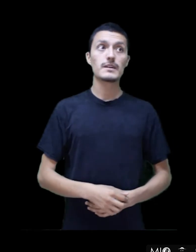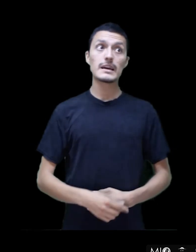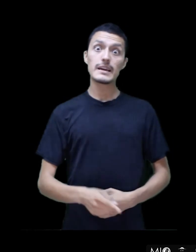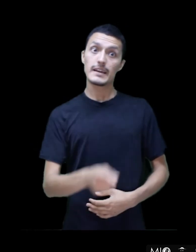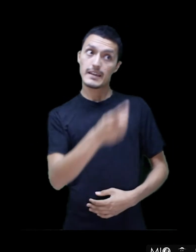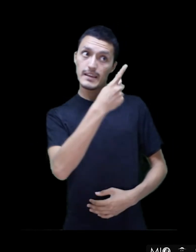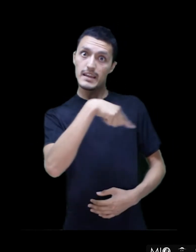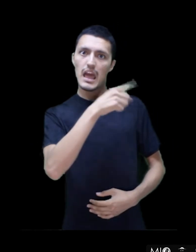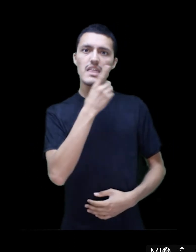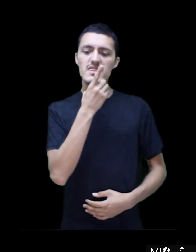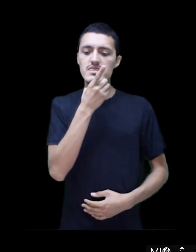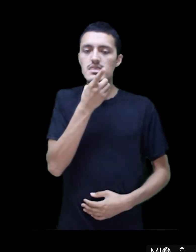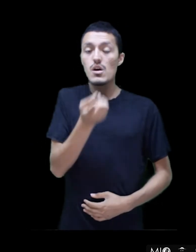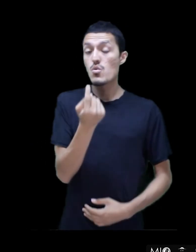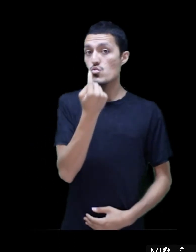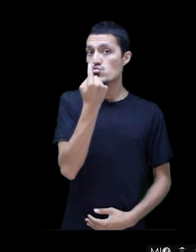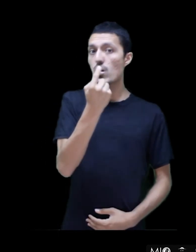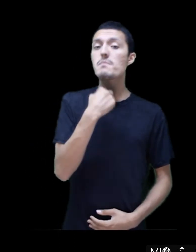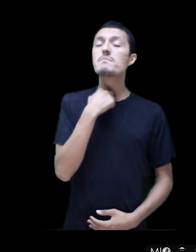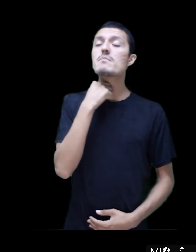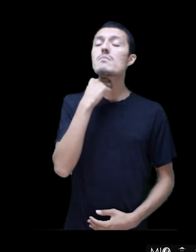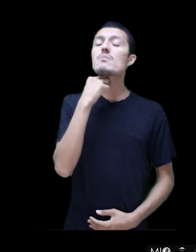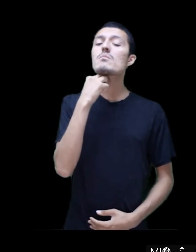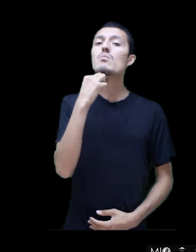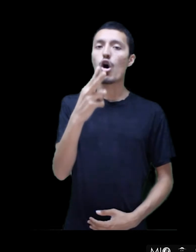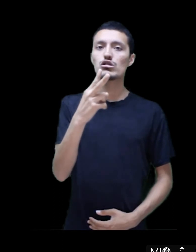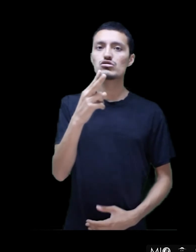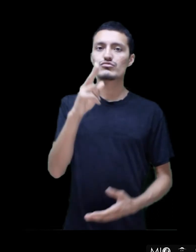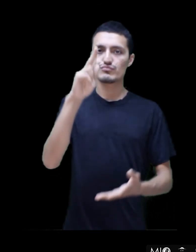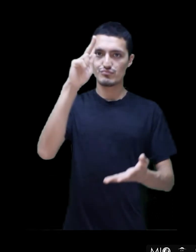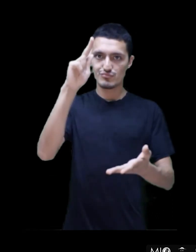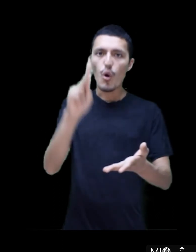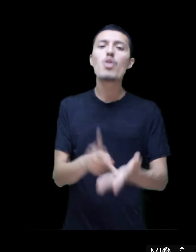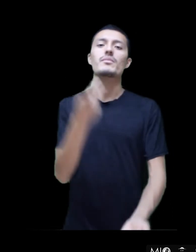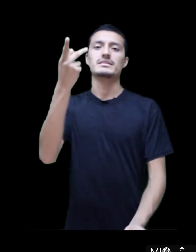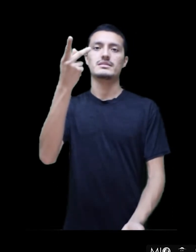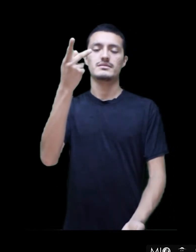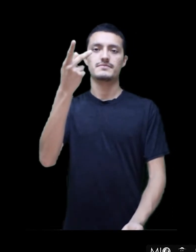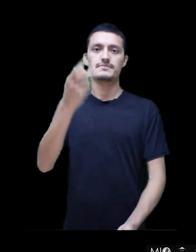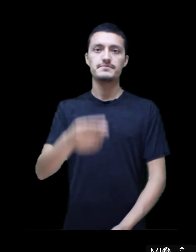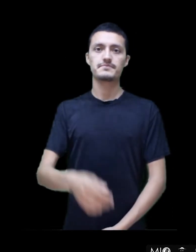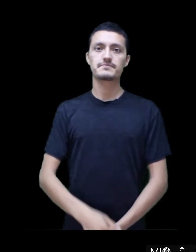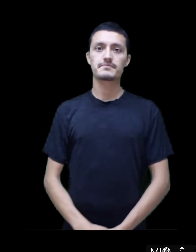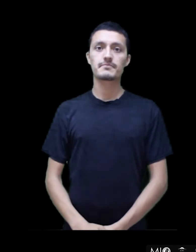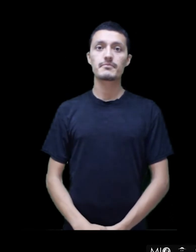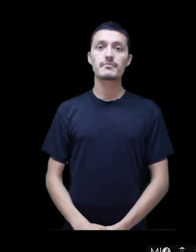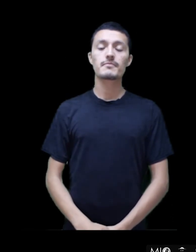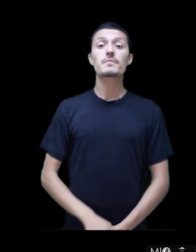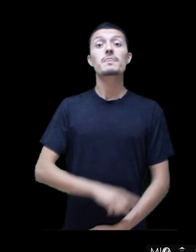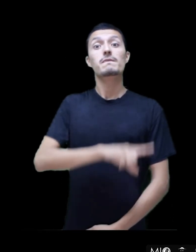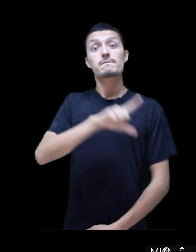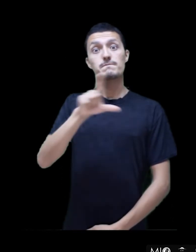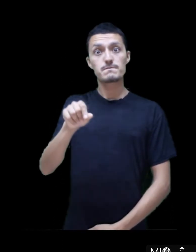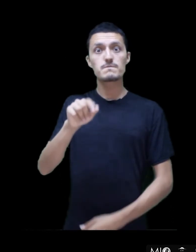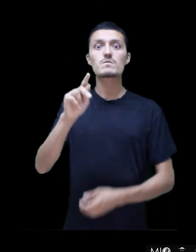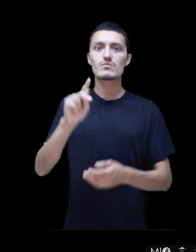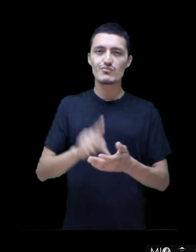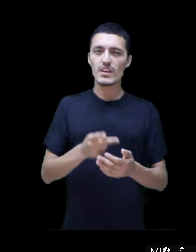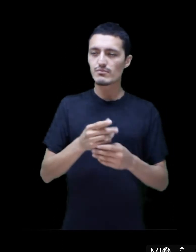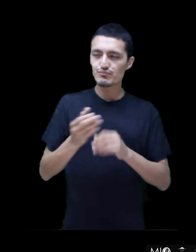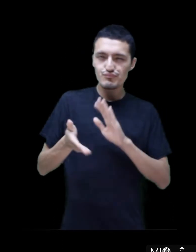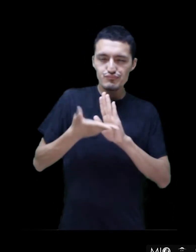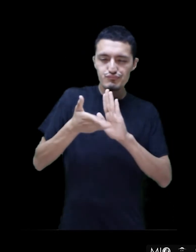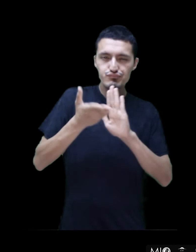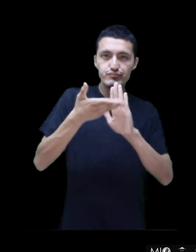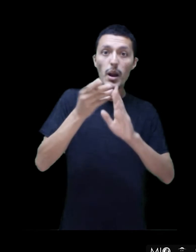Y ellos dijeron a una sola voz, inténtenlo de nuevo. Al instante fueron